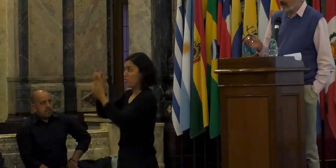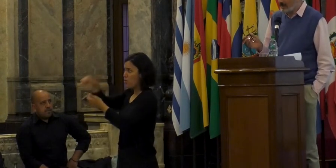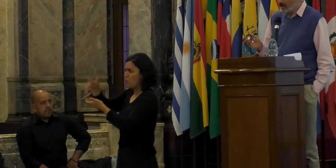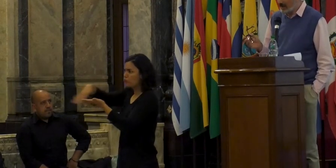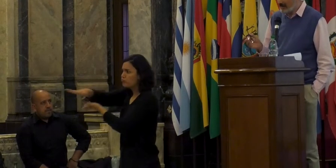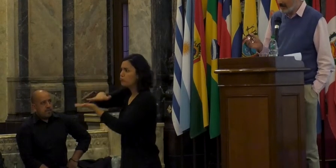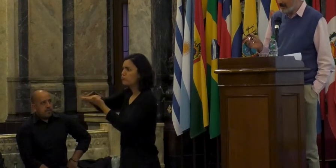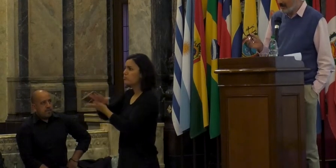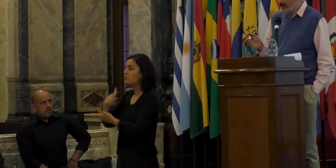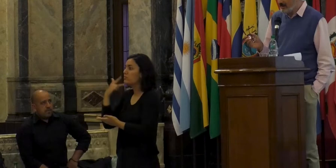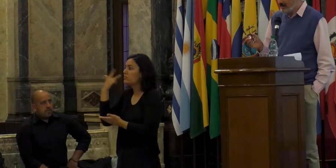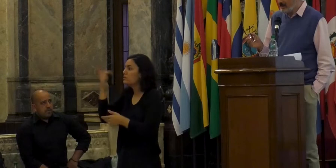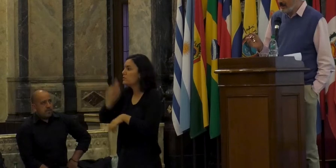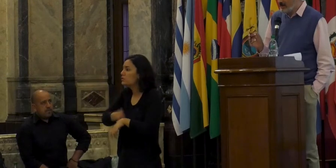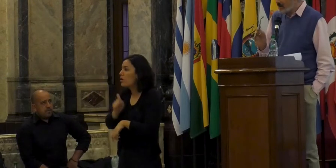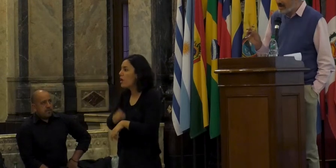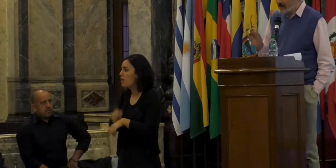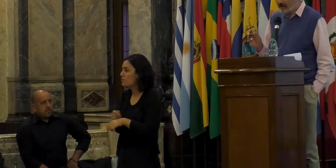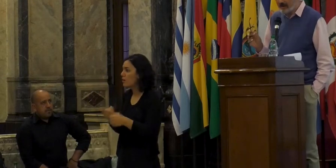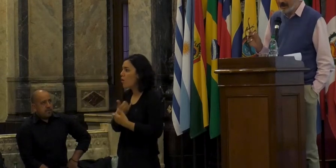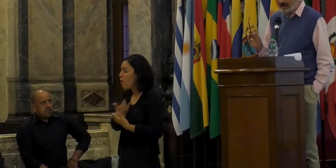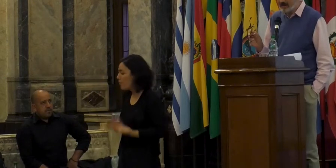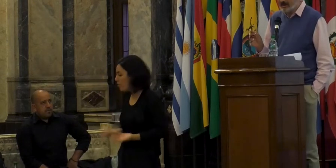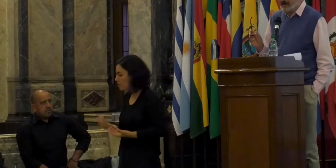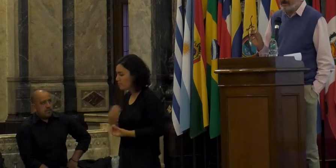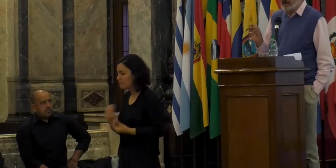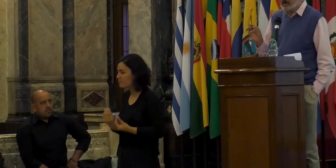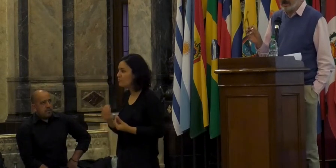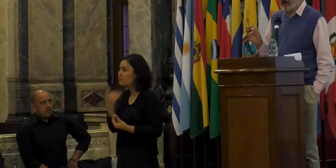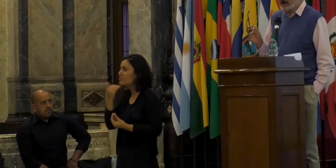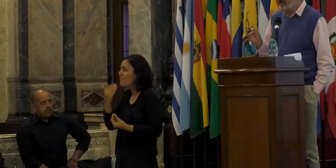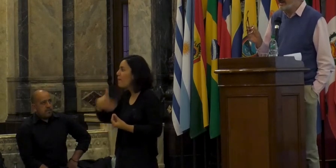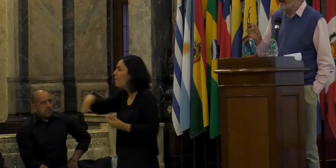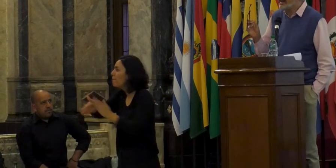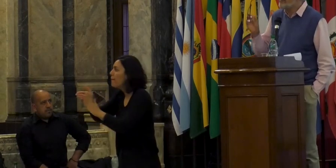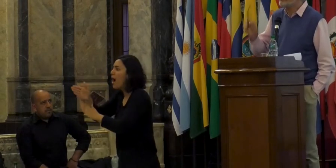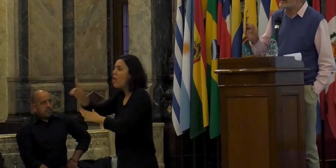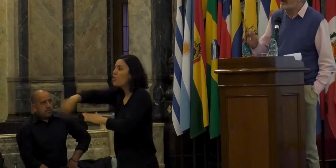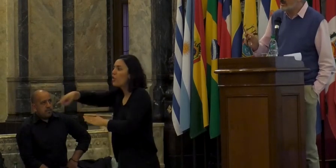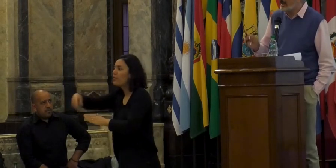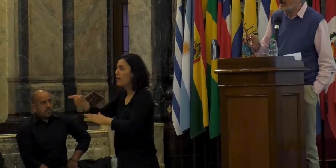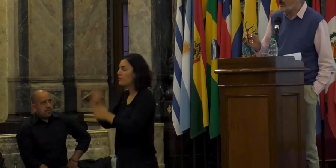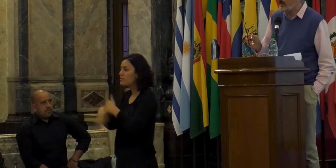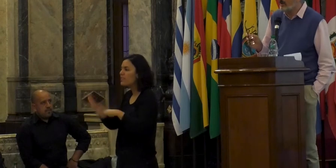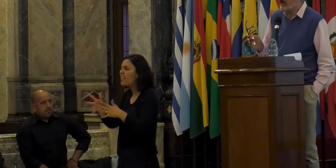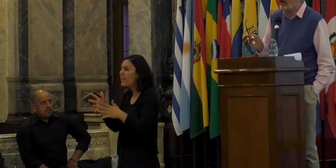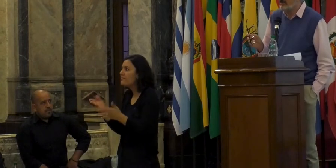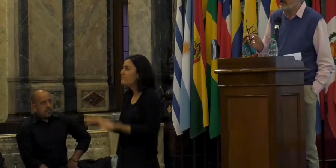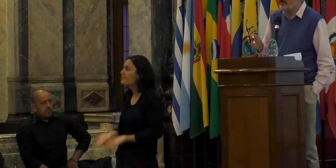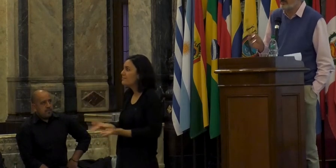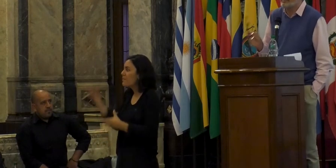3 horas para hacer una maleta. No sabían dónde iban. Y se pregunta Lofgren, ¿qué metes en una maleta